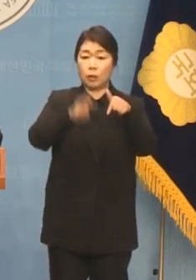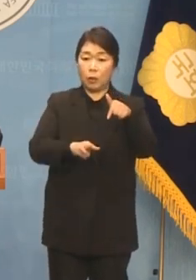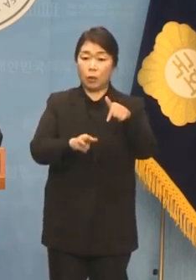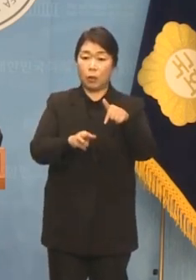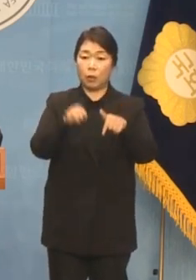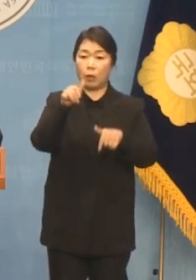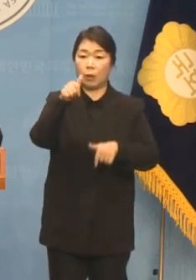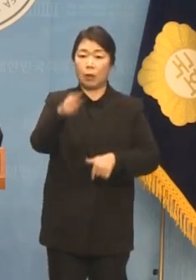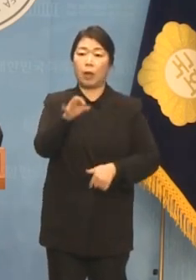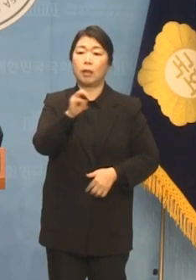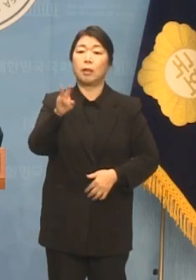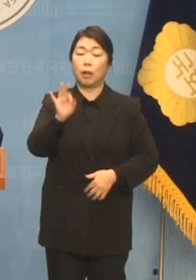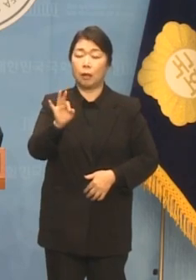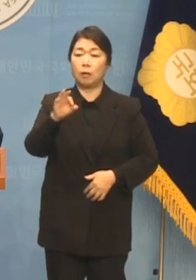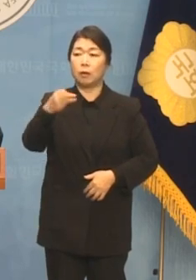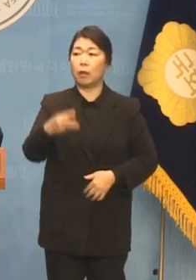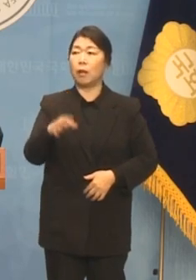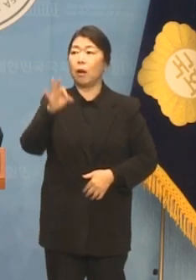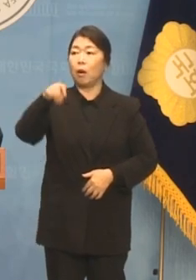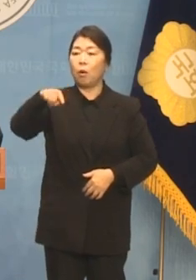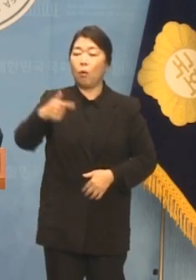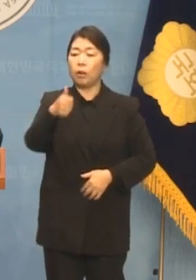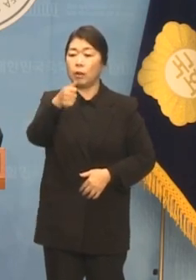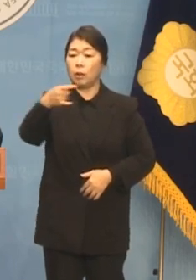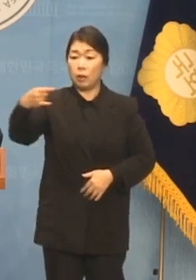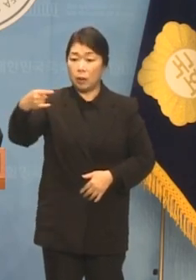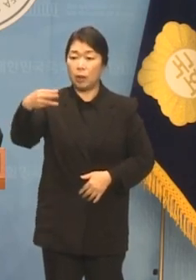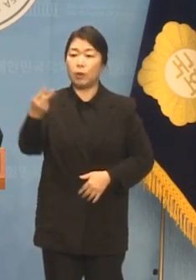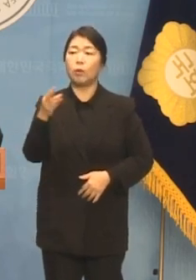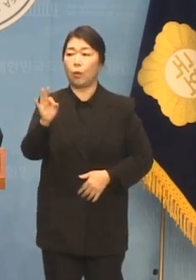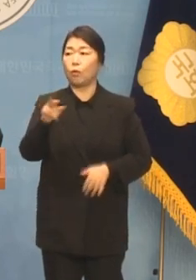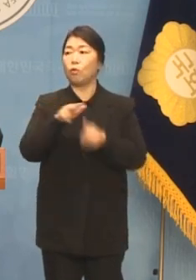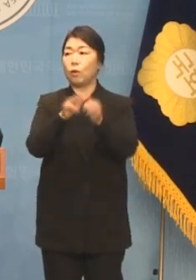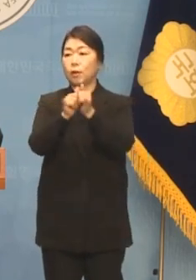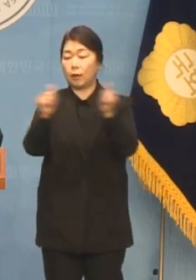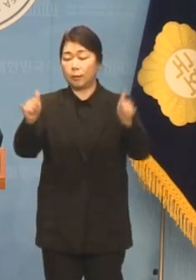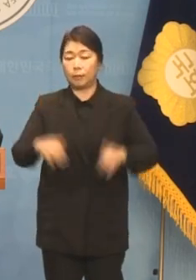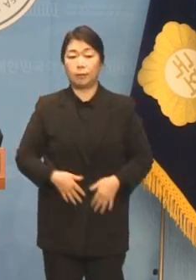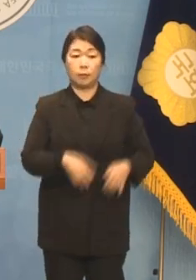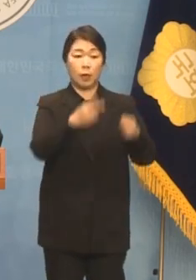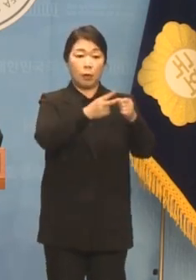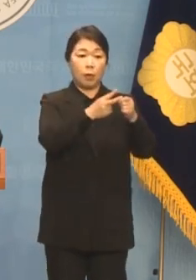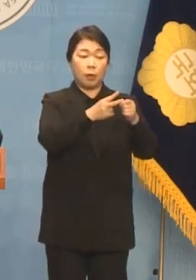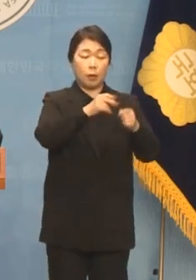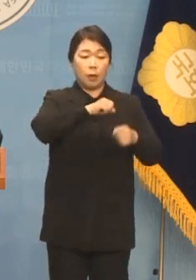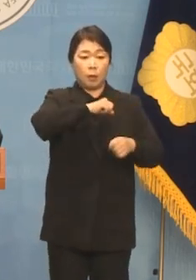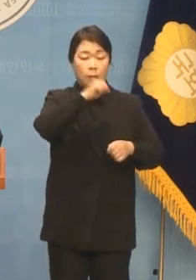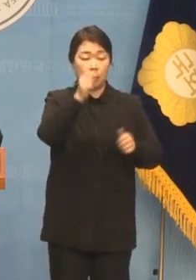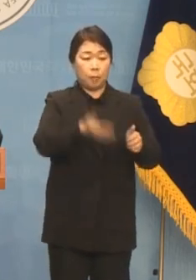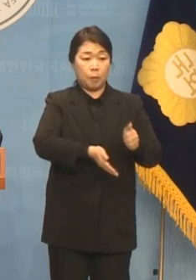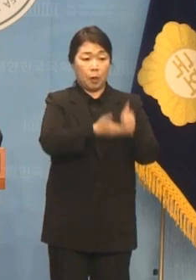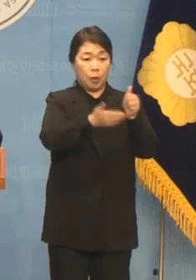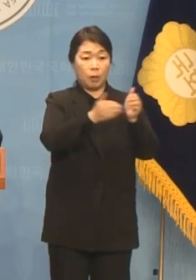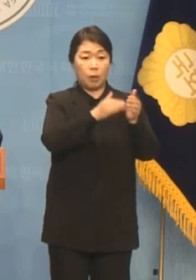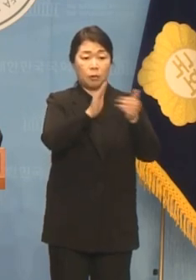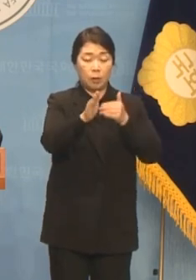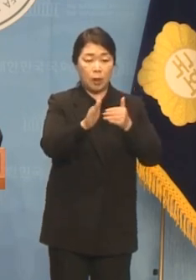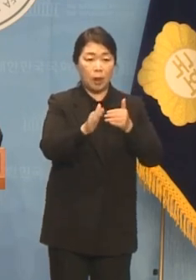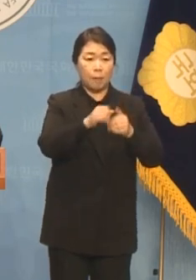후보 2위는 공천 직후 당선 파티를 하며 국민을